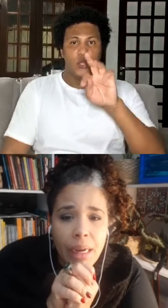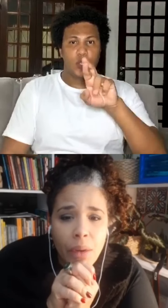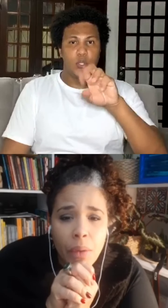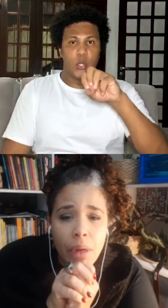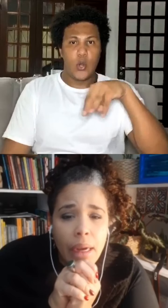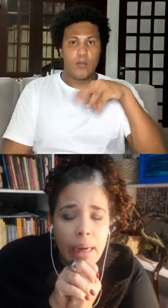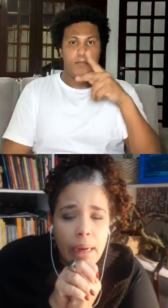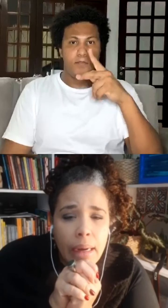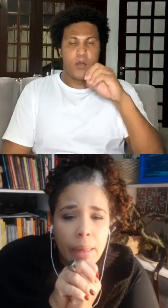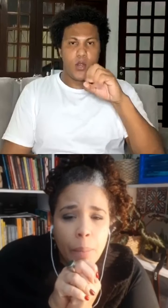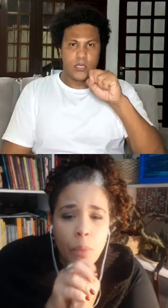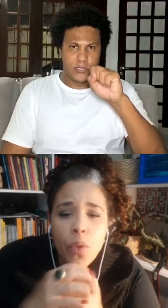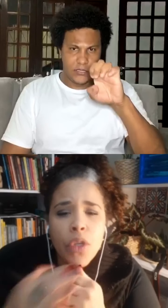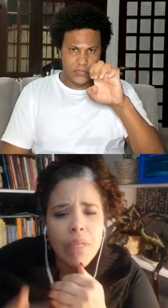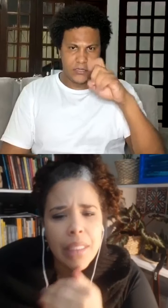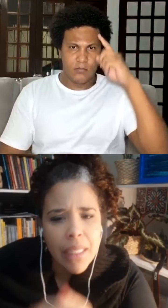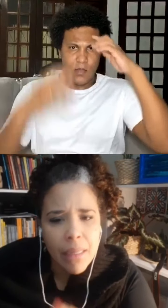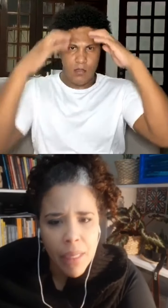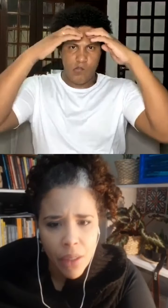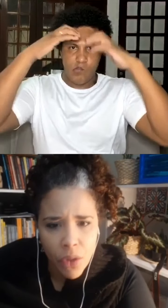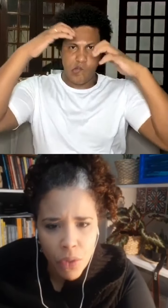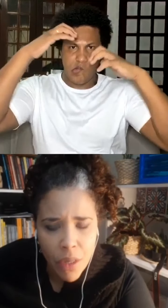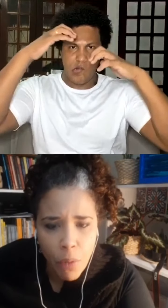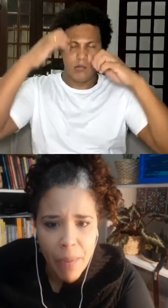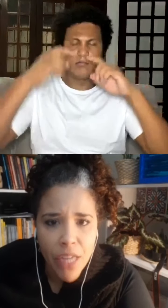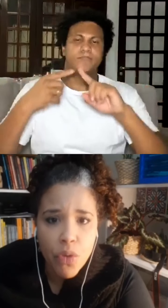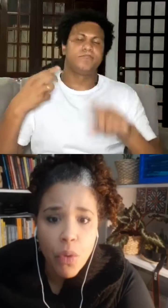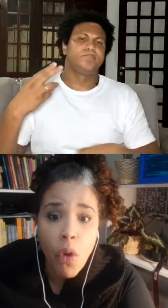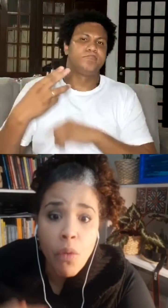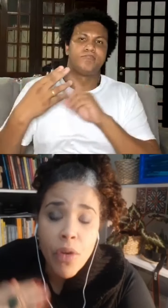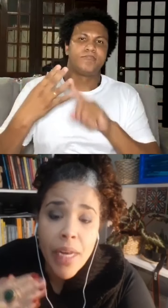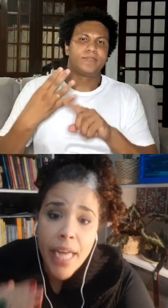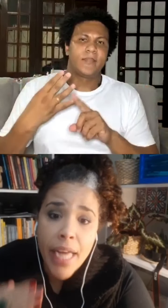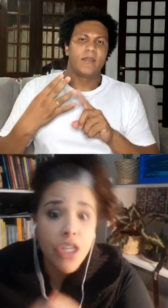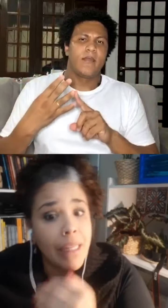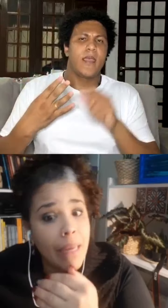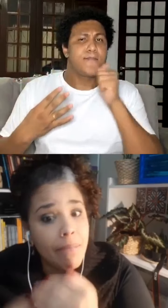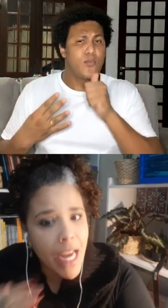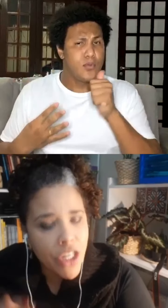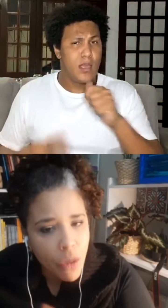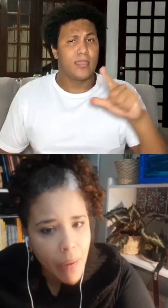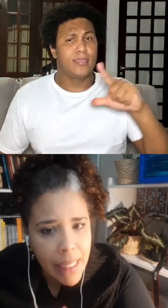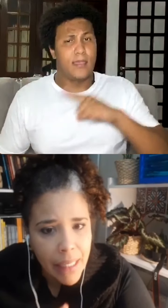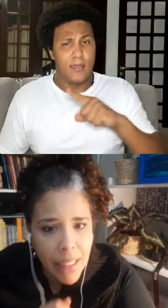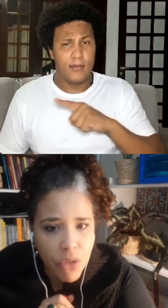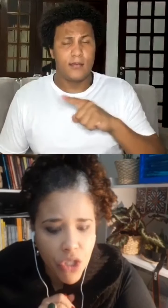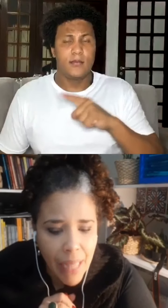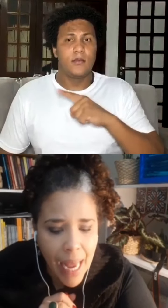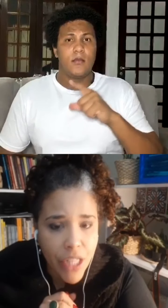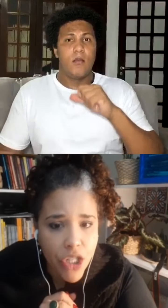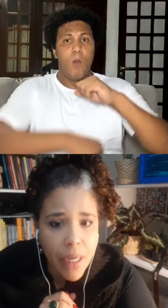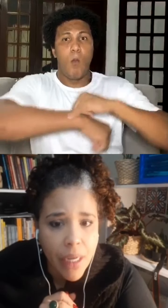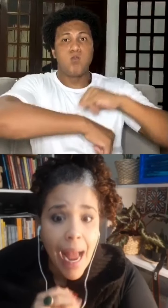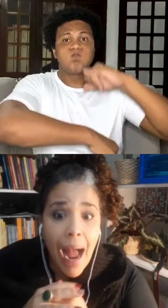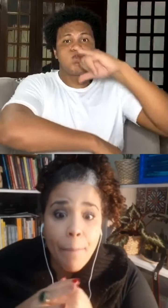estão muito acima do seu peso, ou mulheres que têm mais de 40 anos de